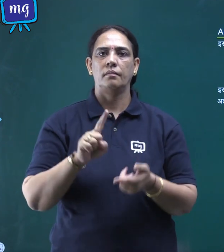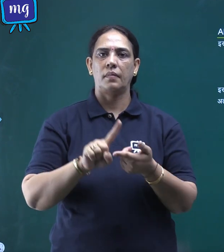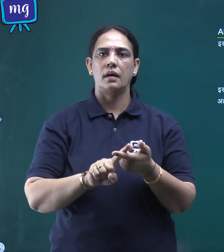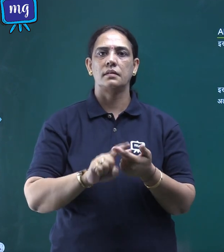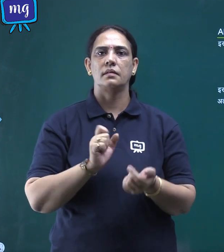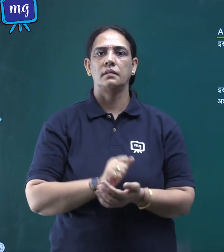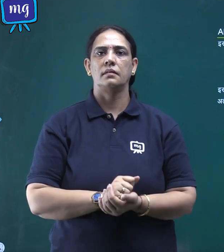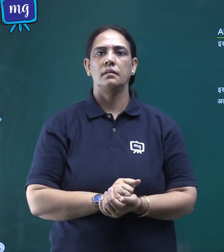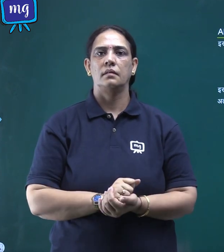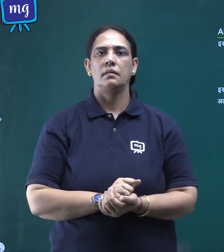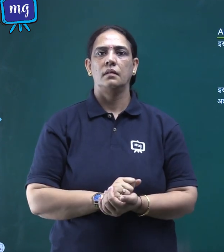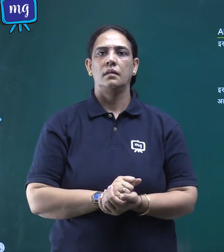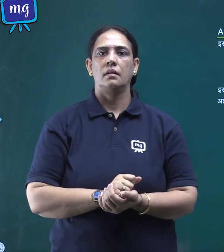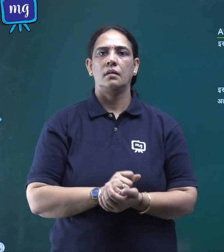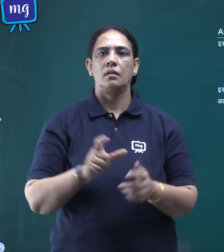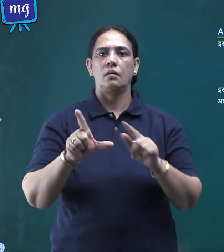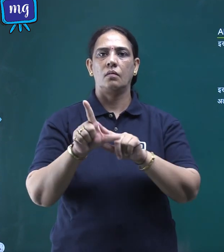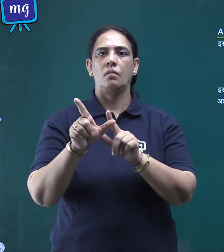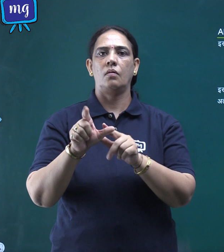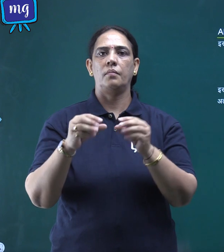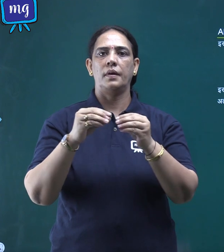प्लस कोण बी